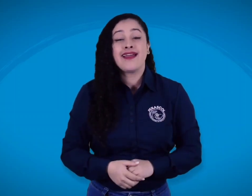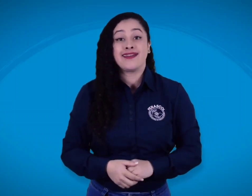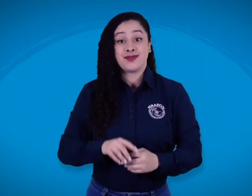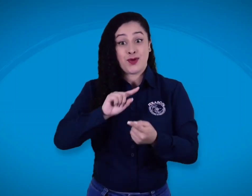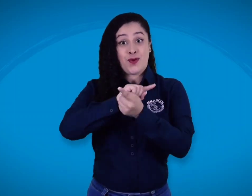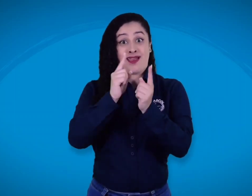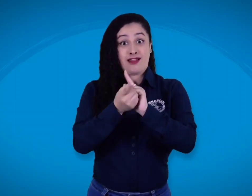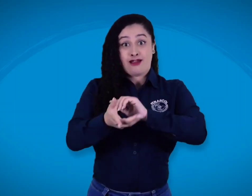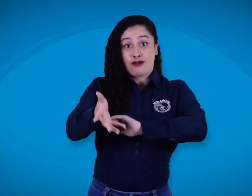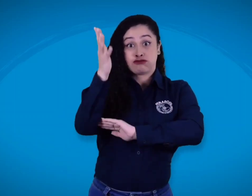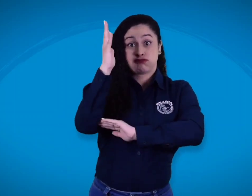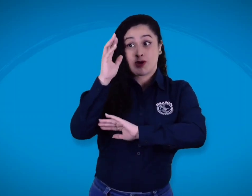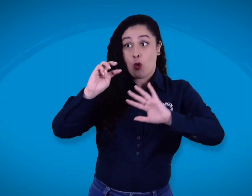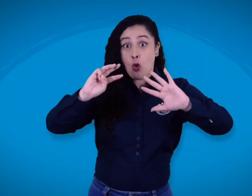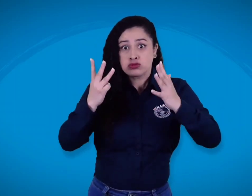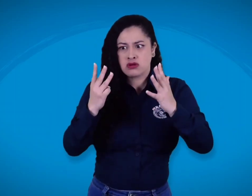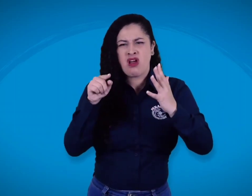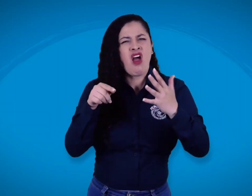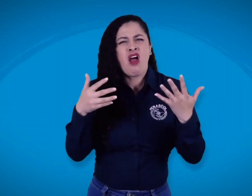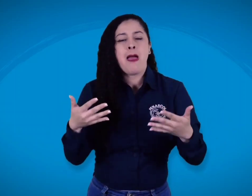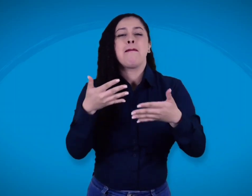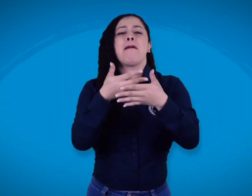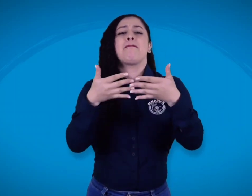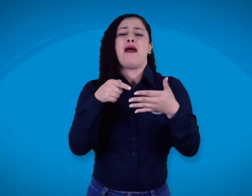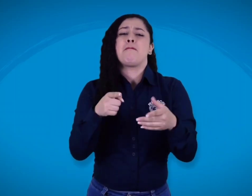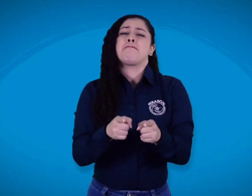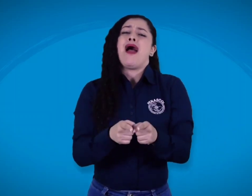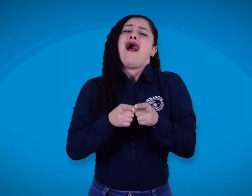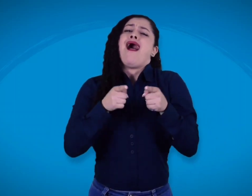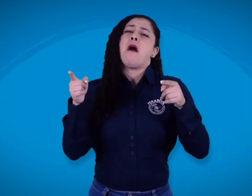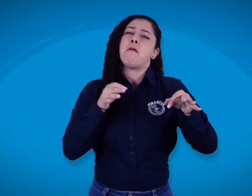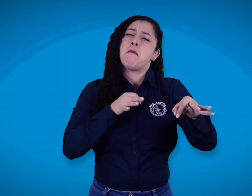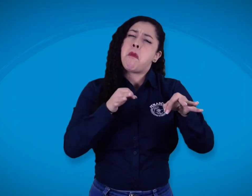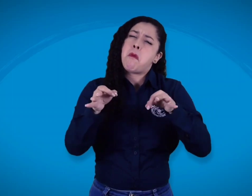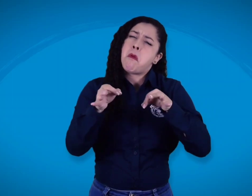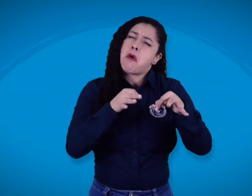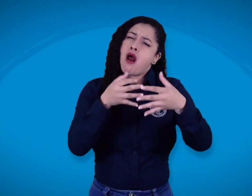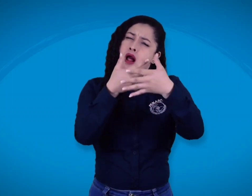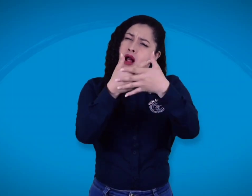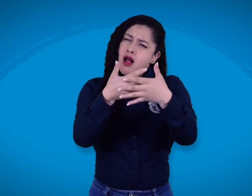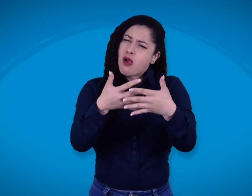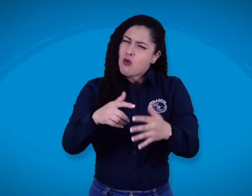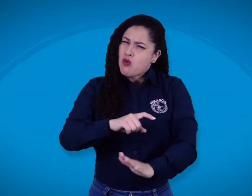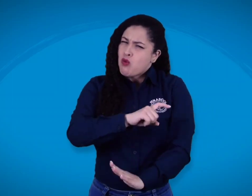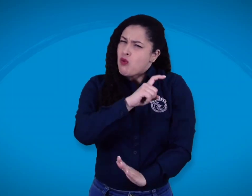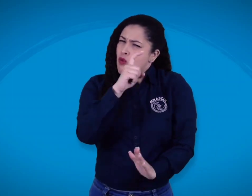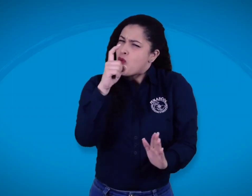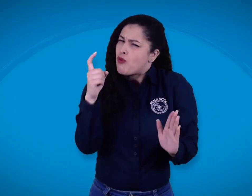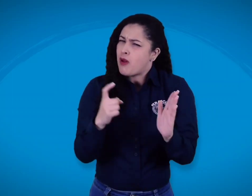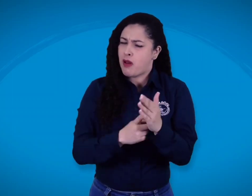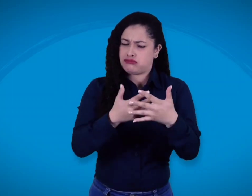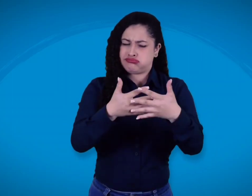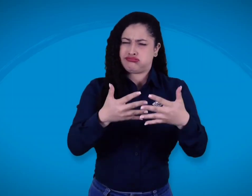detallado acerca del octavo congreso nacional en donde se amplía la información del evento